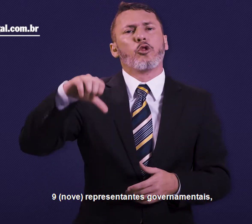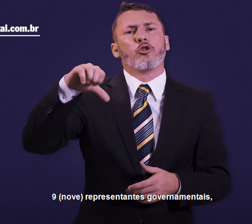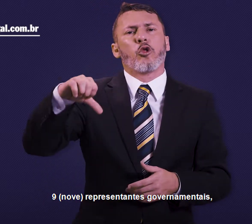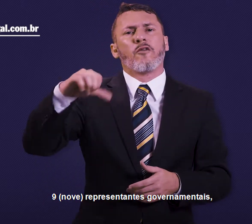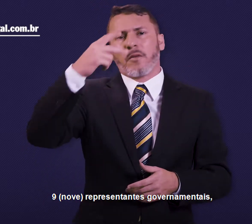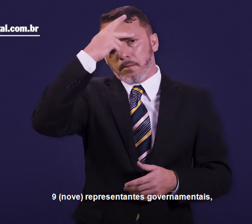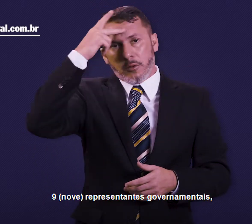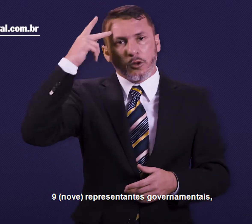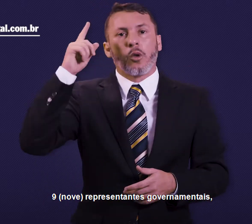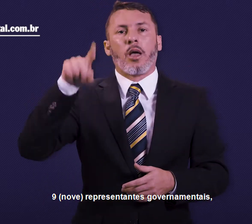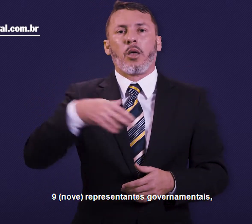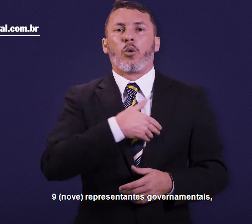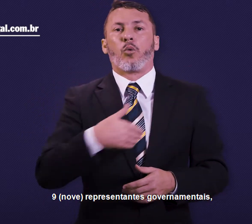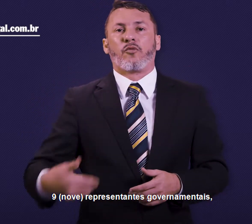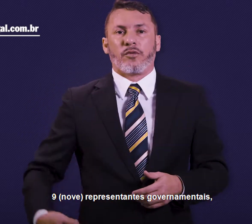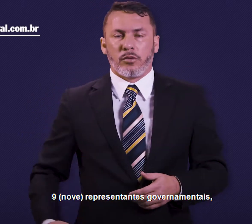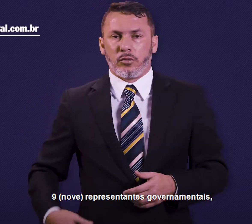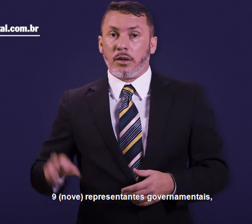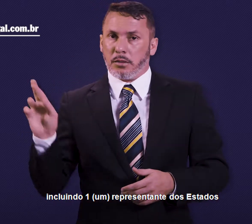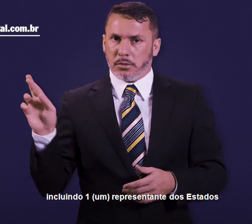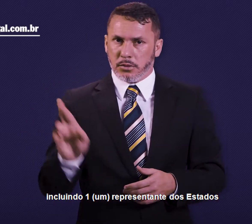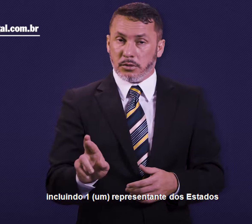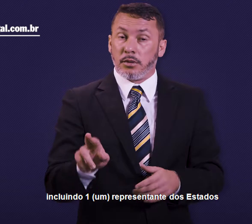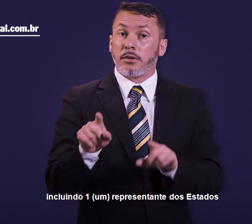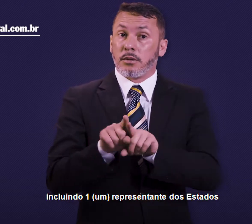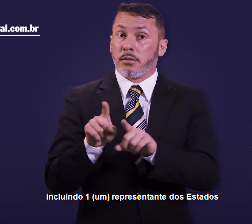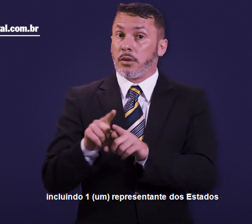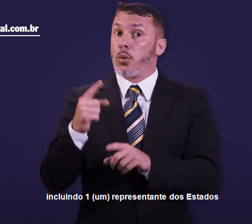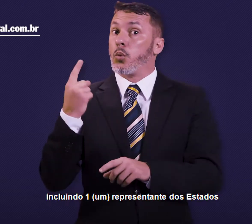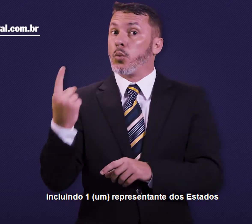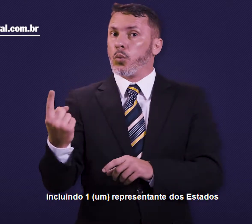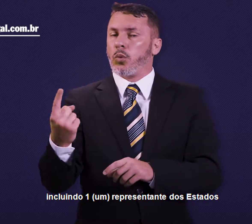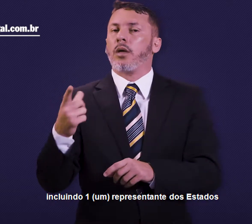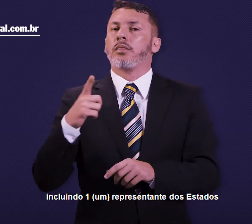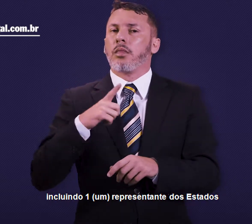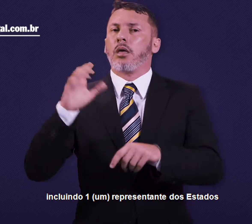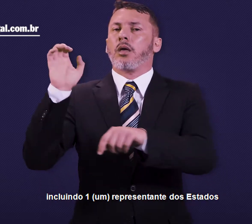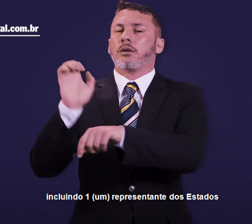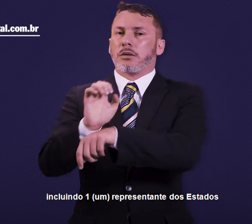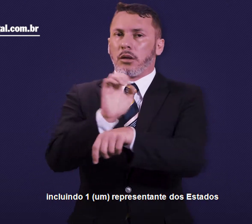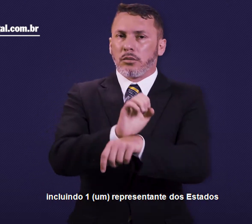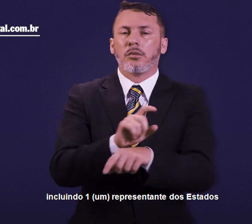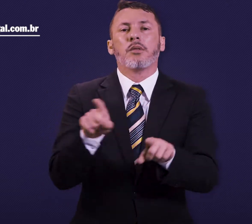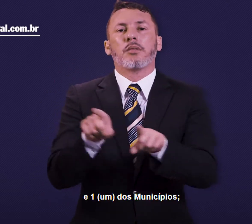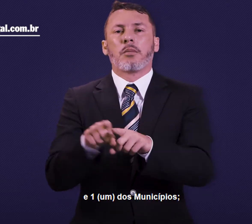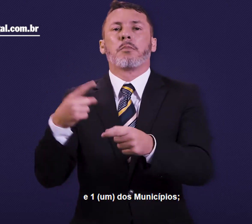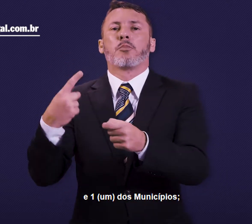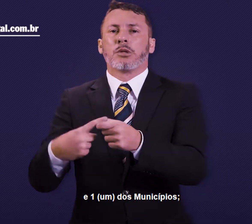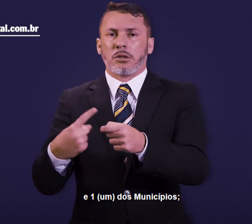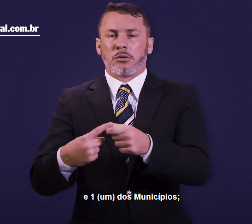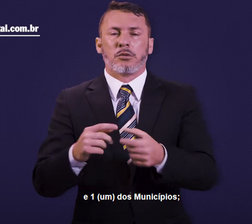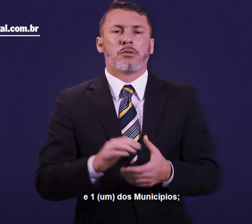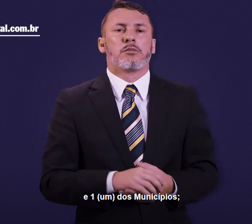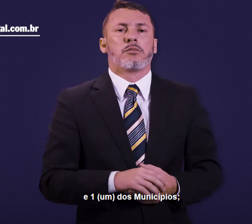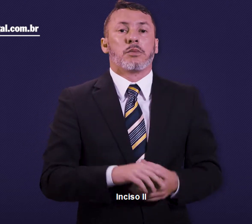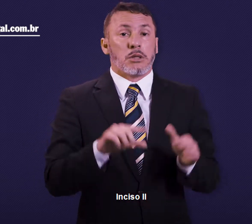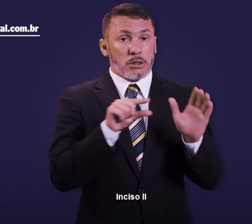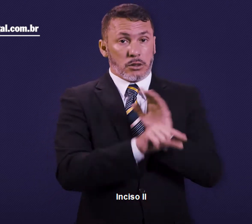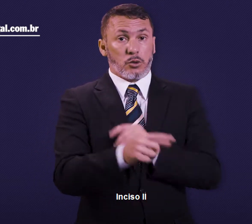9 representantes governamentais, incluindo 1 representante dos estados e 1 dos municípios. Inciso